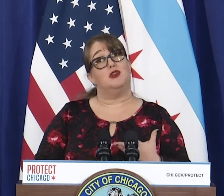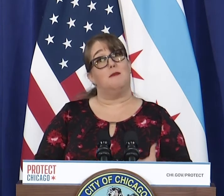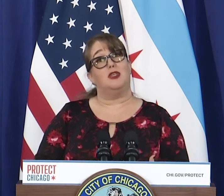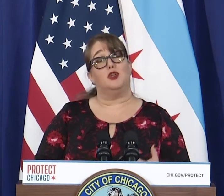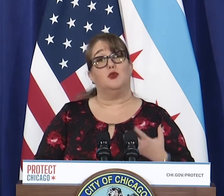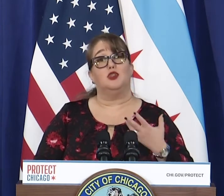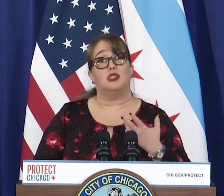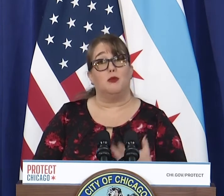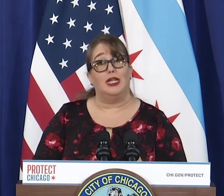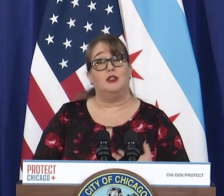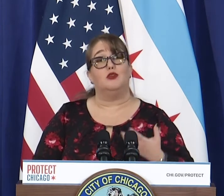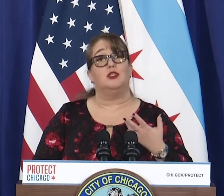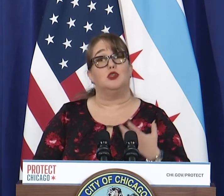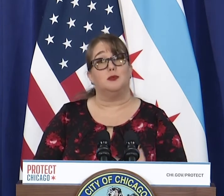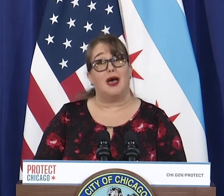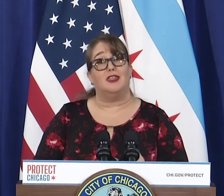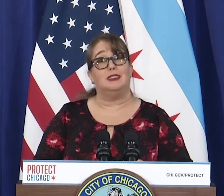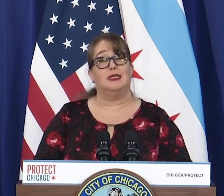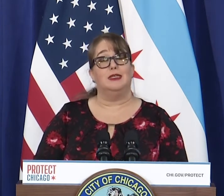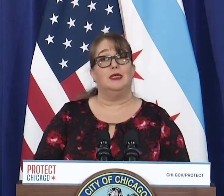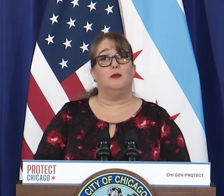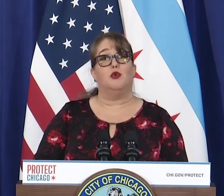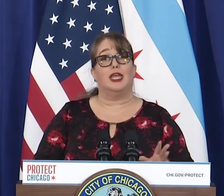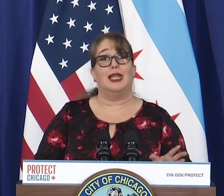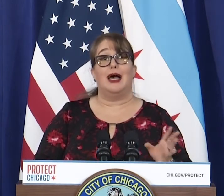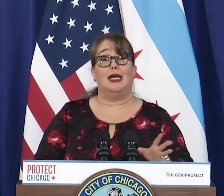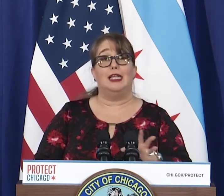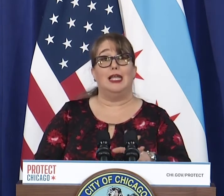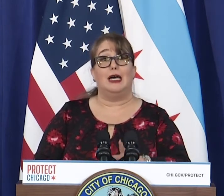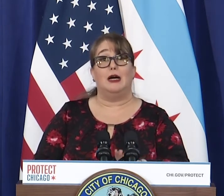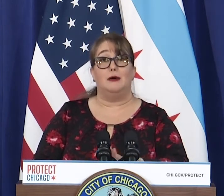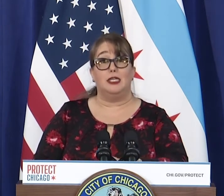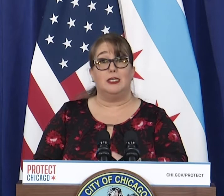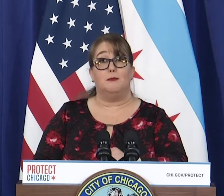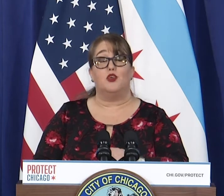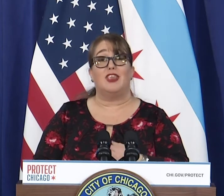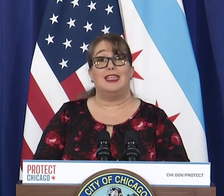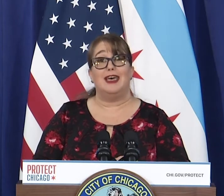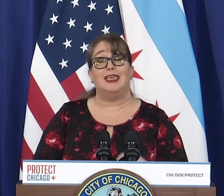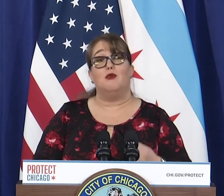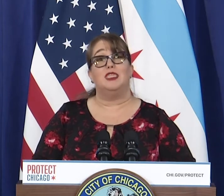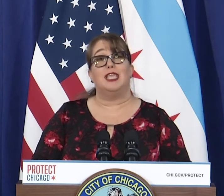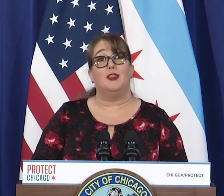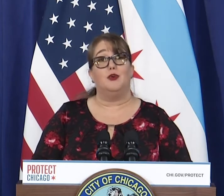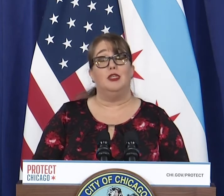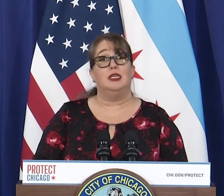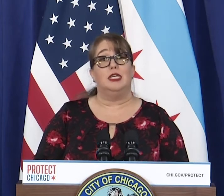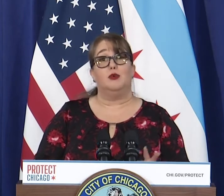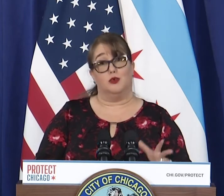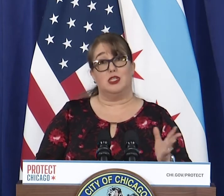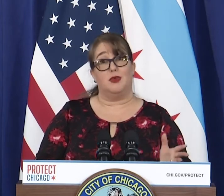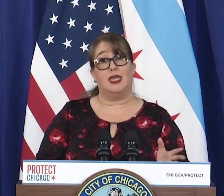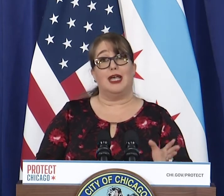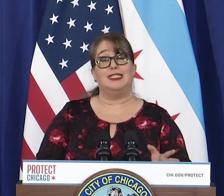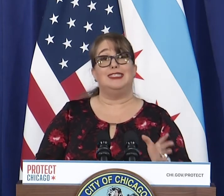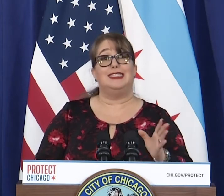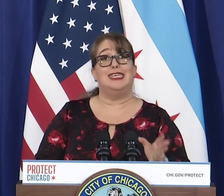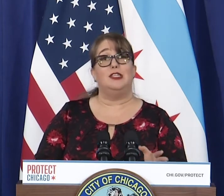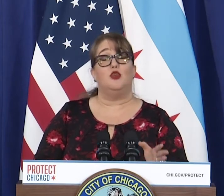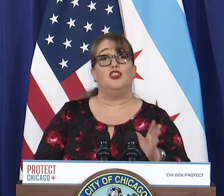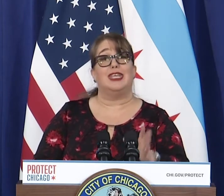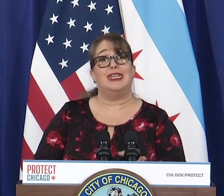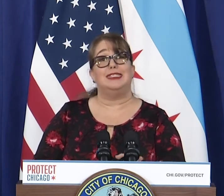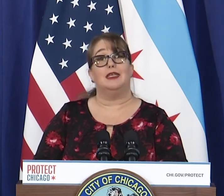Estas personas mayores, nuestros abuelitos, nuestros padres, porque la mortalidad ha aumentado o se ve casi